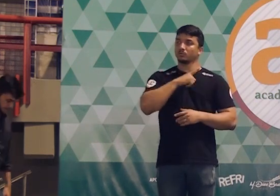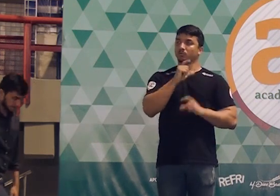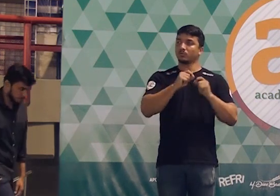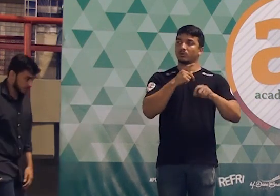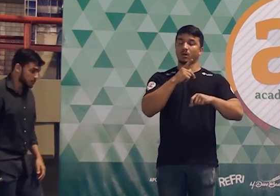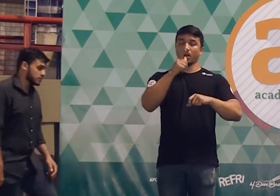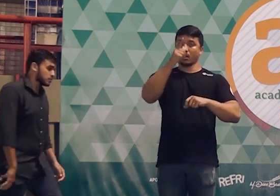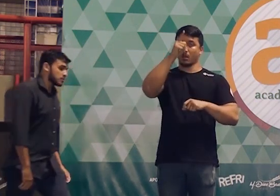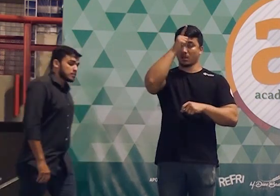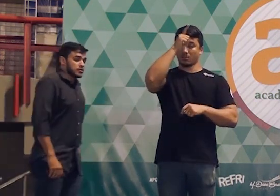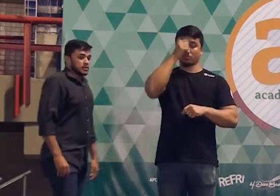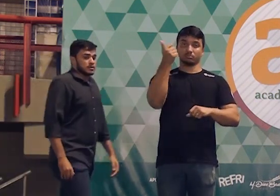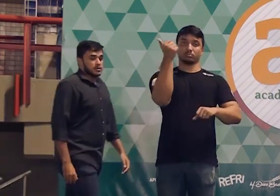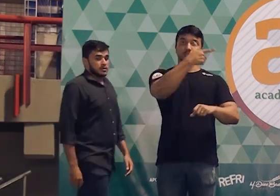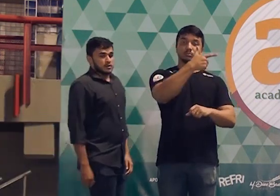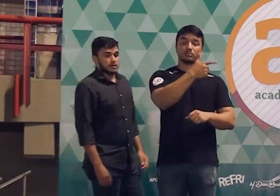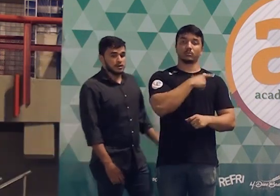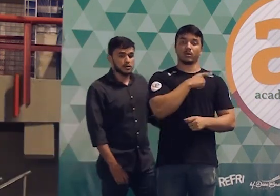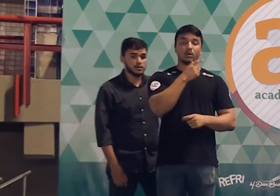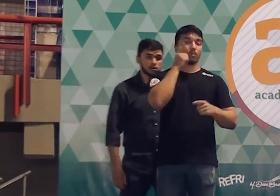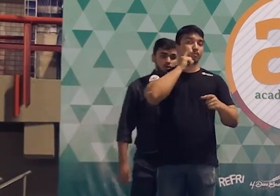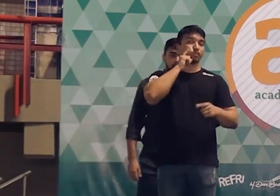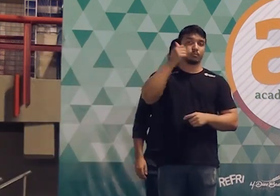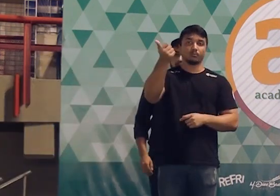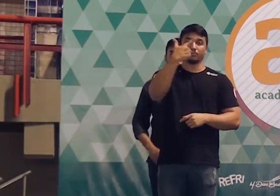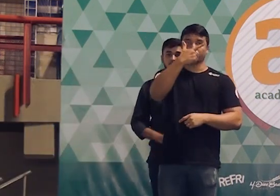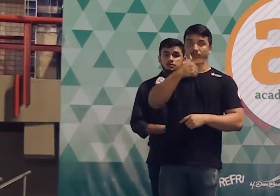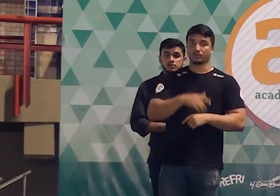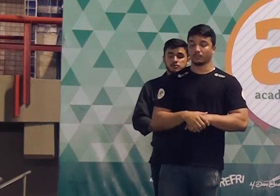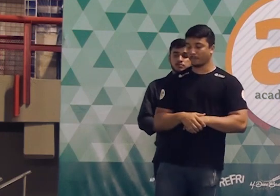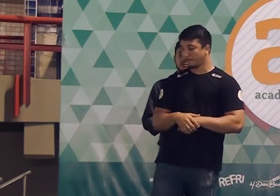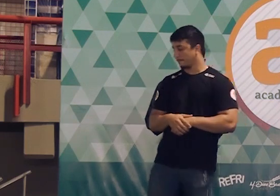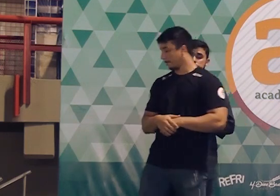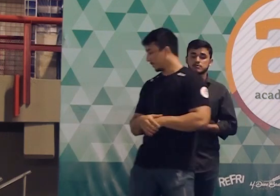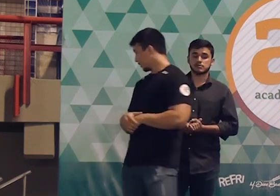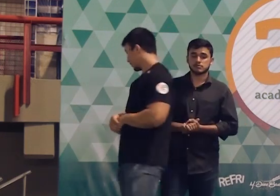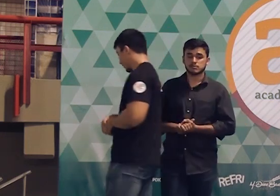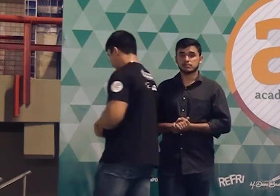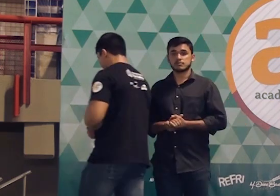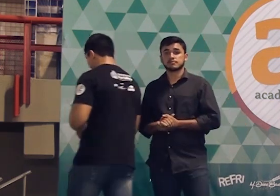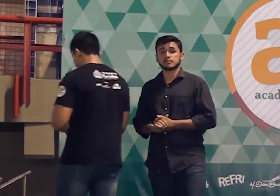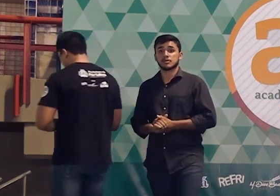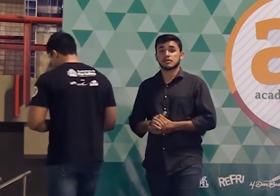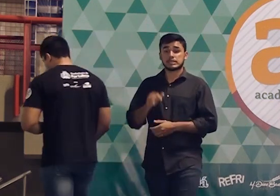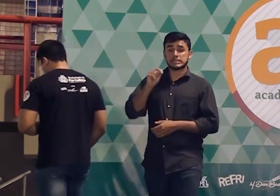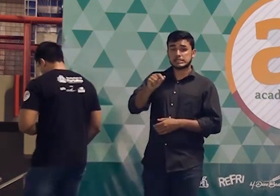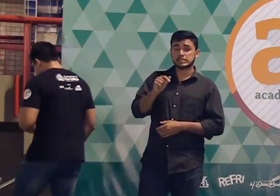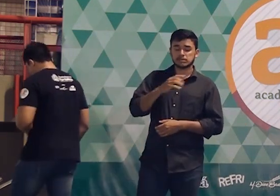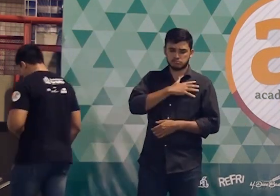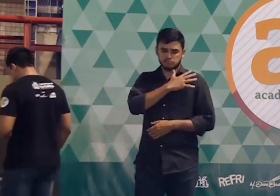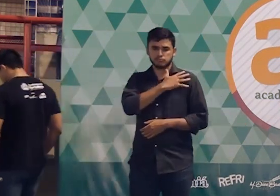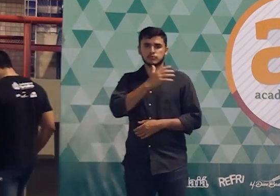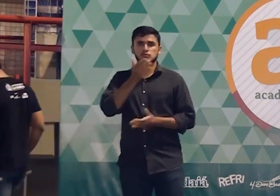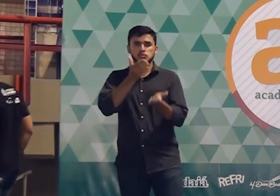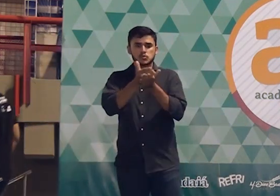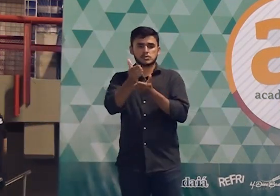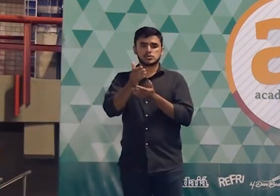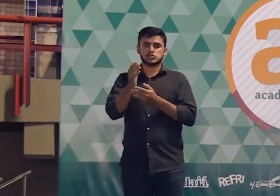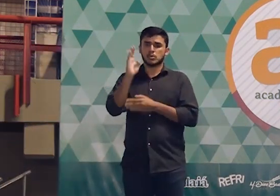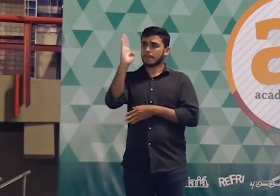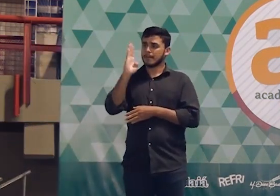que a Alemanha. O Brasil crescia mais que os Estados Unidos. O Brasil crescia mais que a União Soviética. O Brasil chegava a crescer 9, 10% um